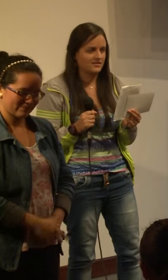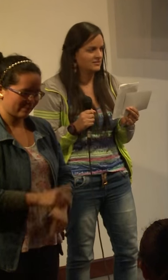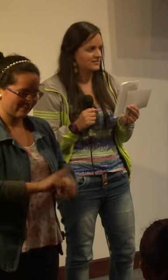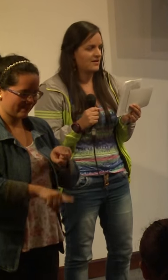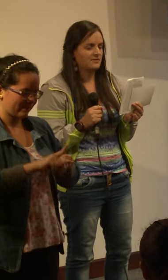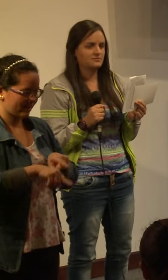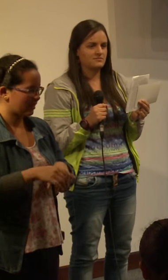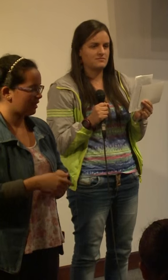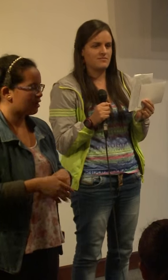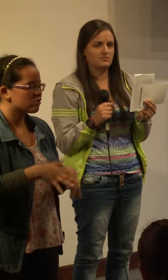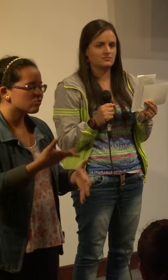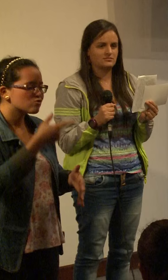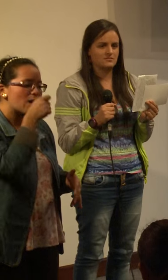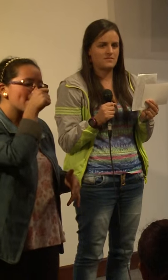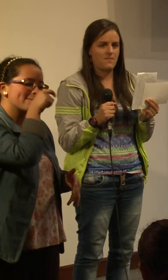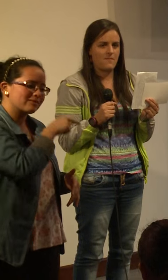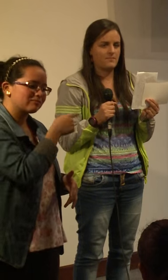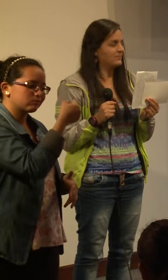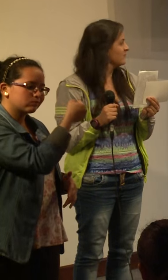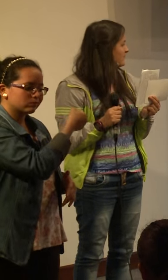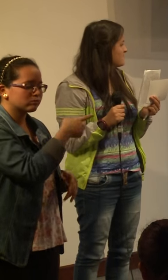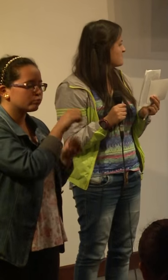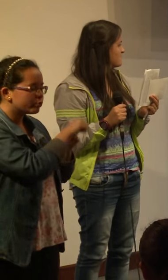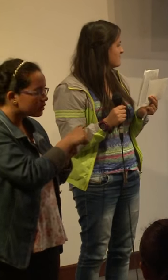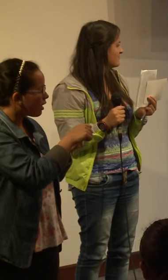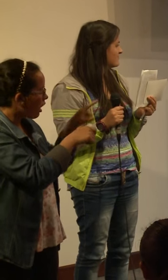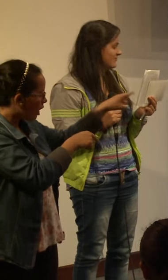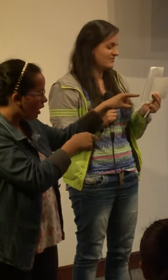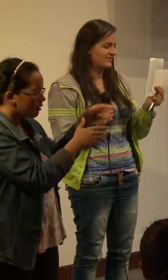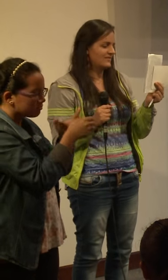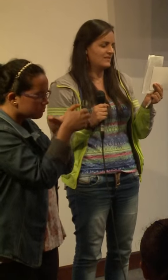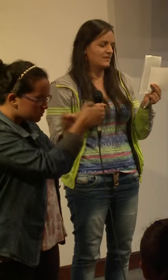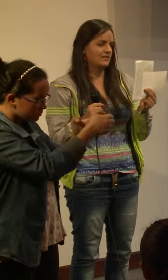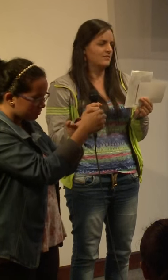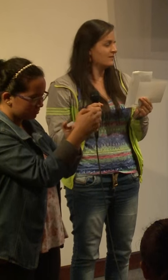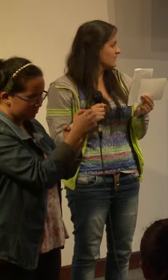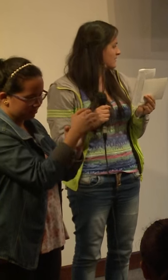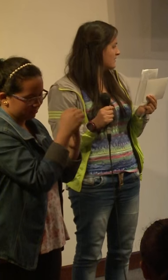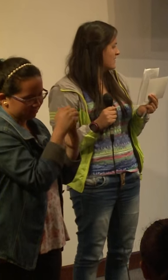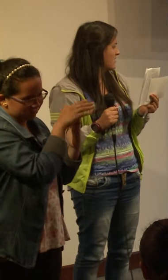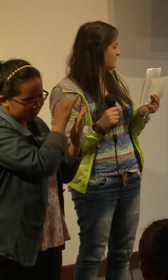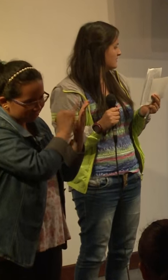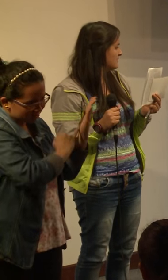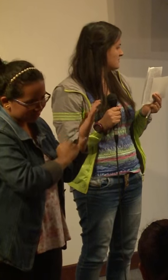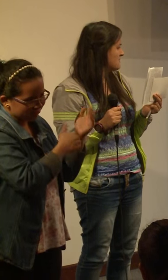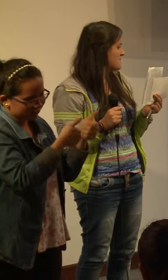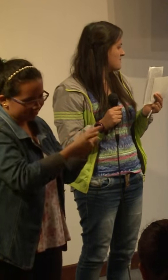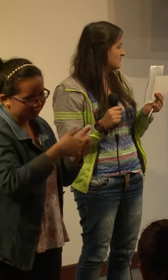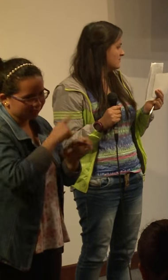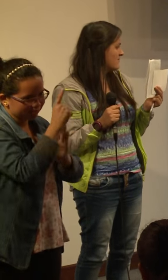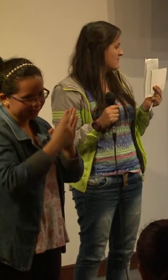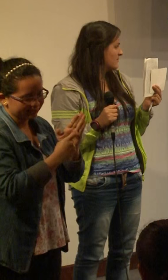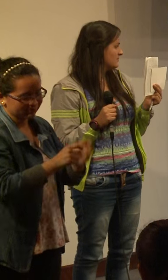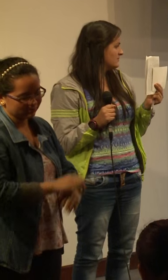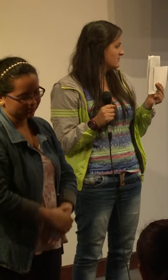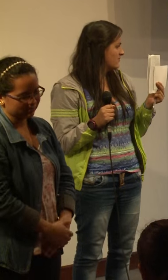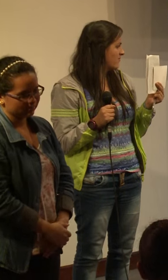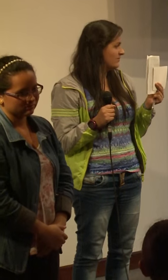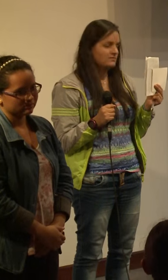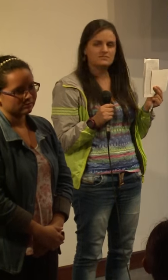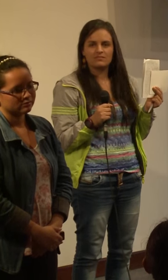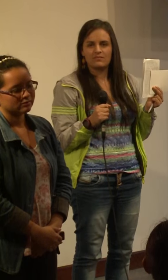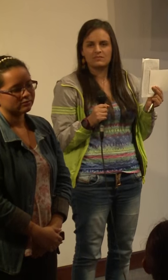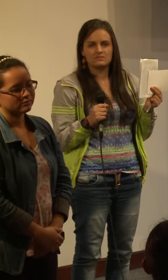¿Cómo sería esa pregunta para que Vanessa pueda ayudar? Para complementar su representación ahí.